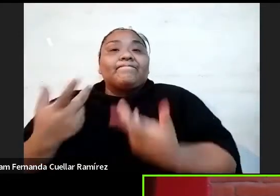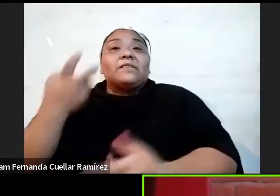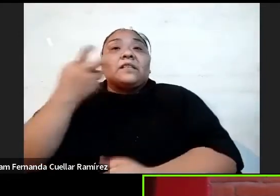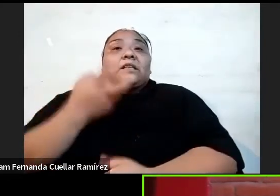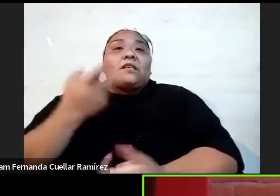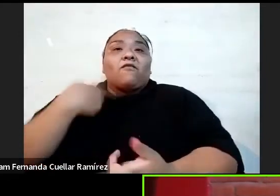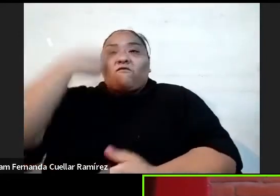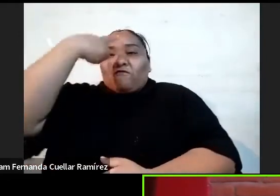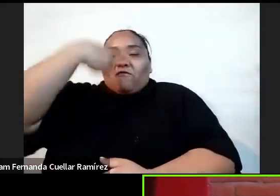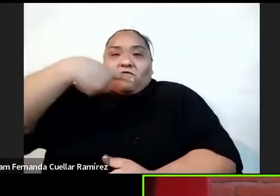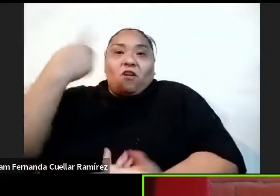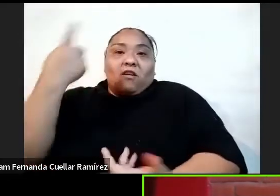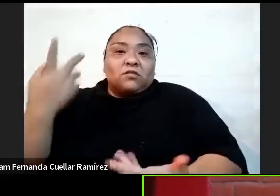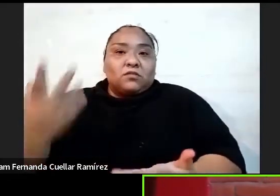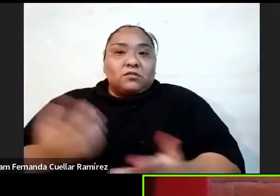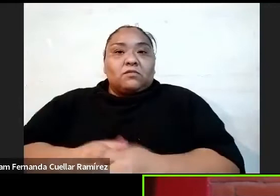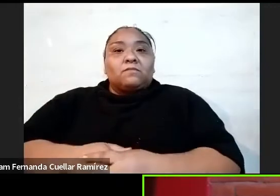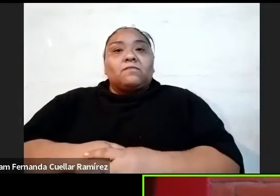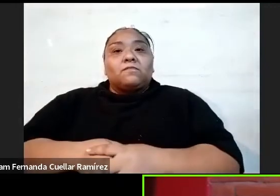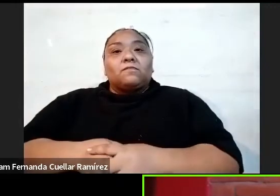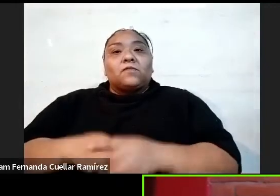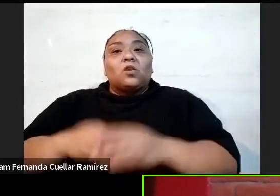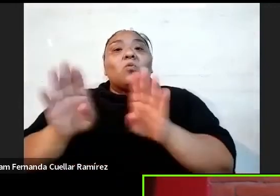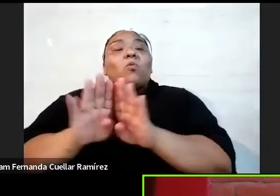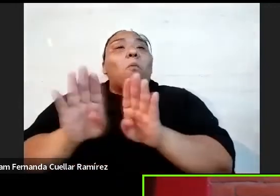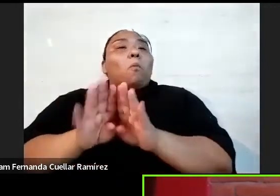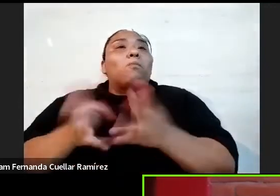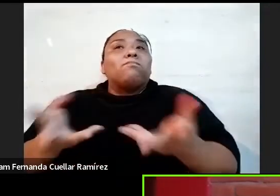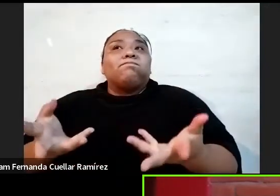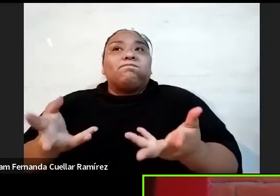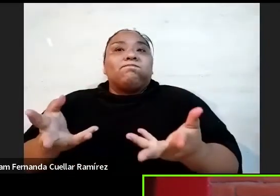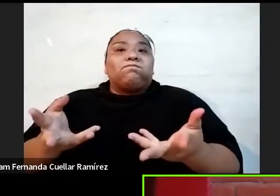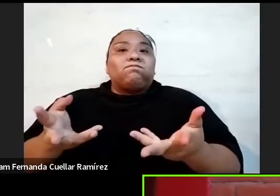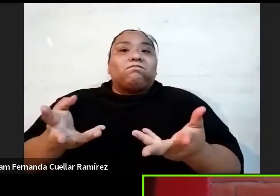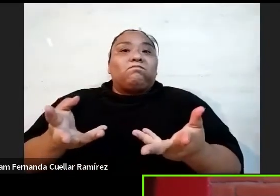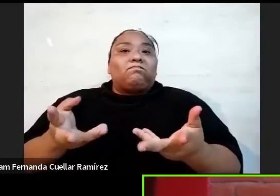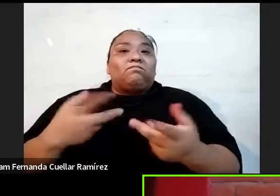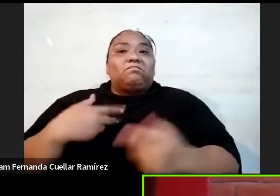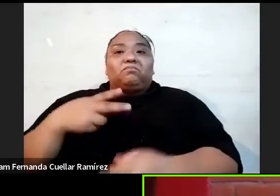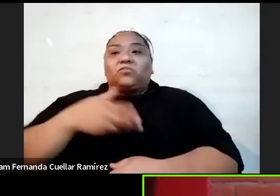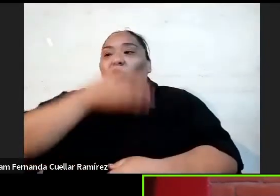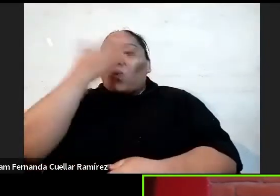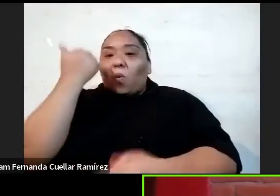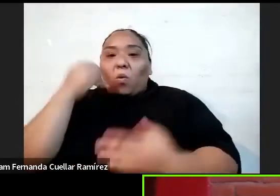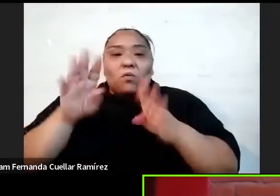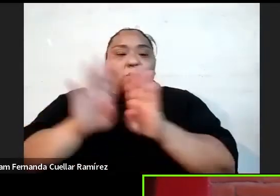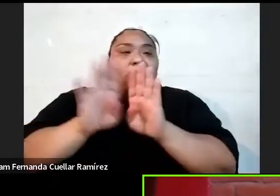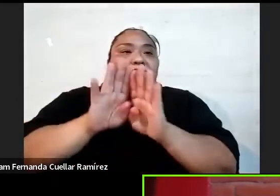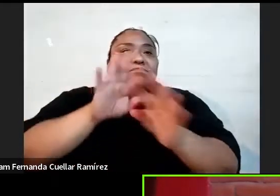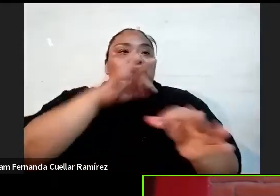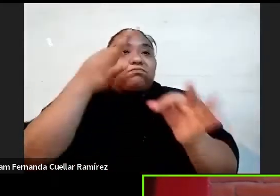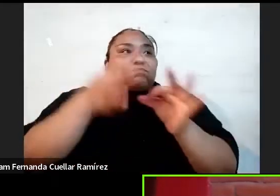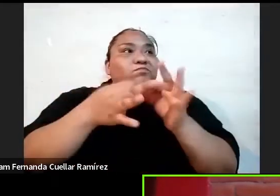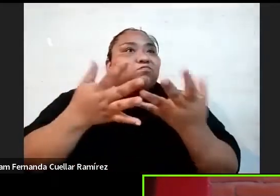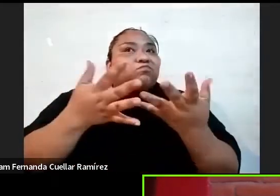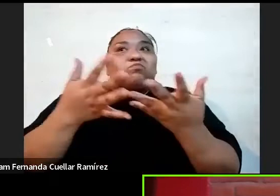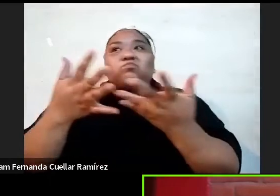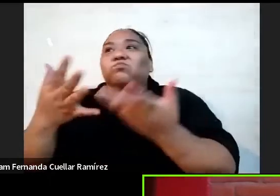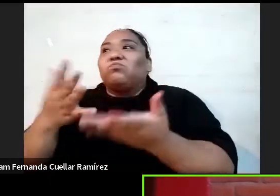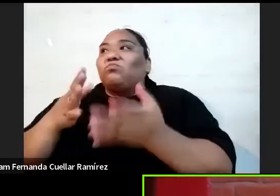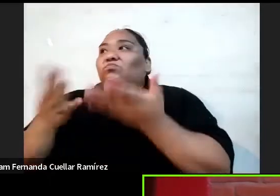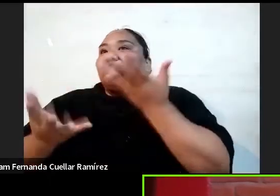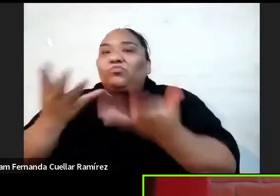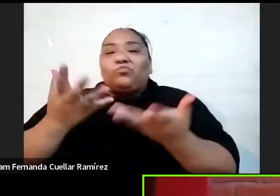fácil. Y como que no me ubicaba perfectamente en